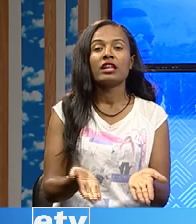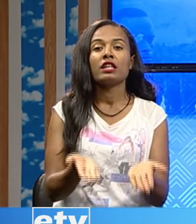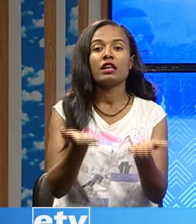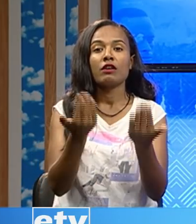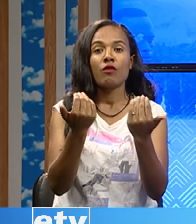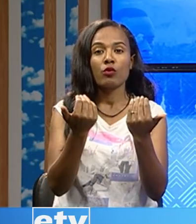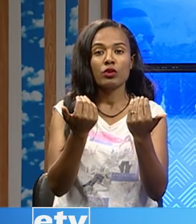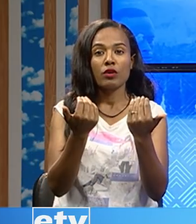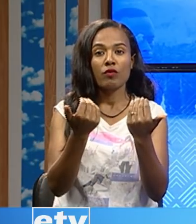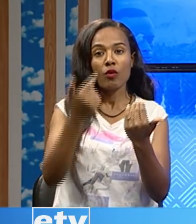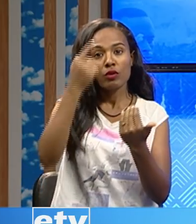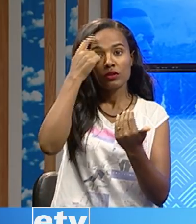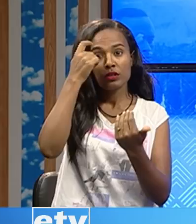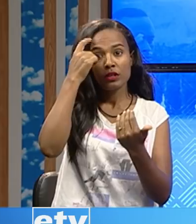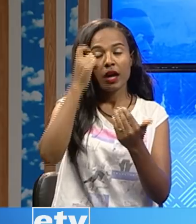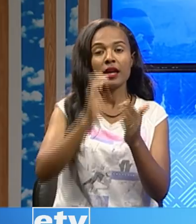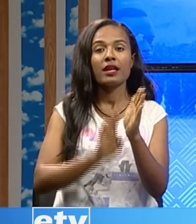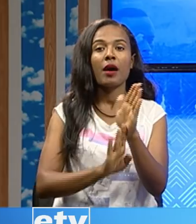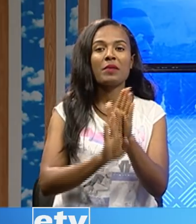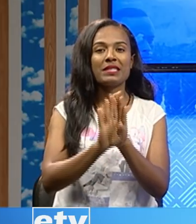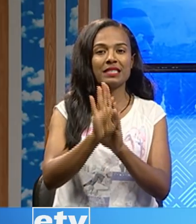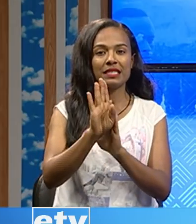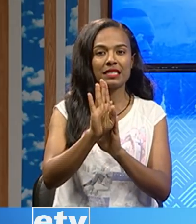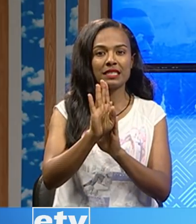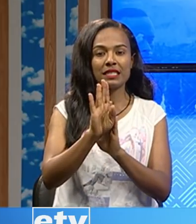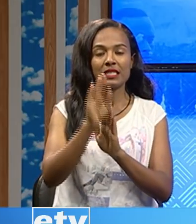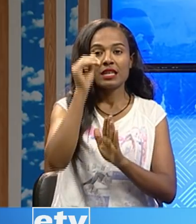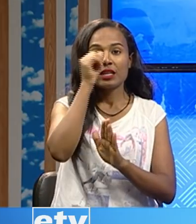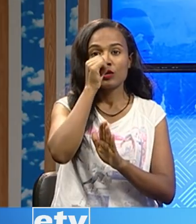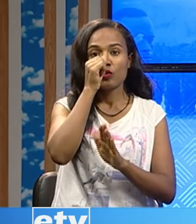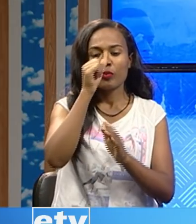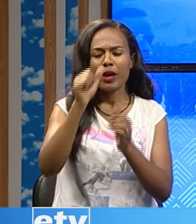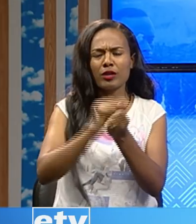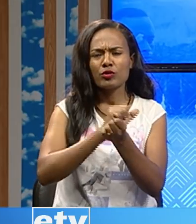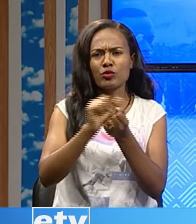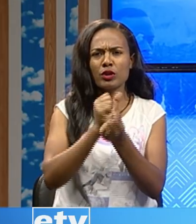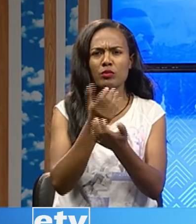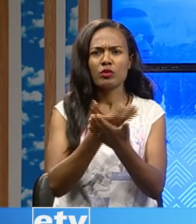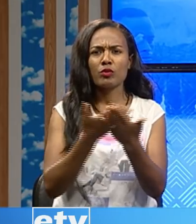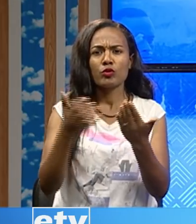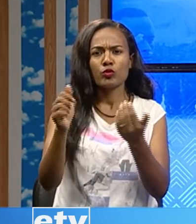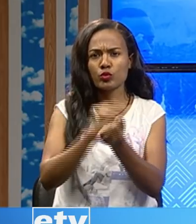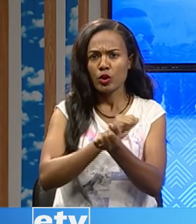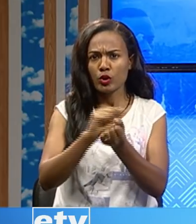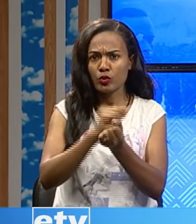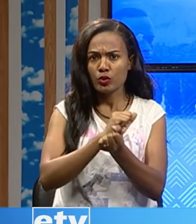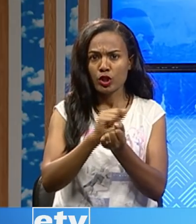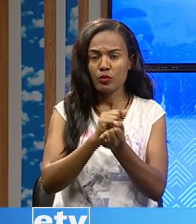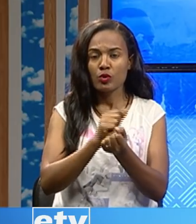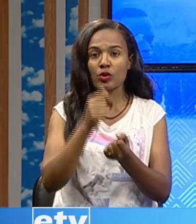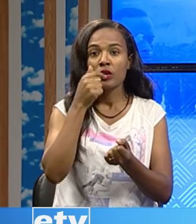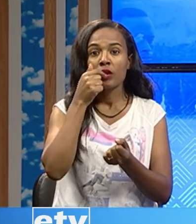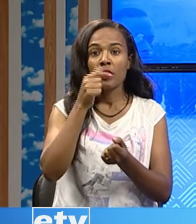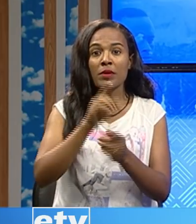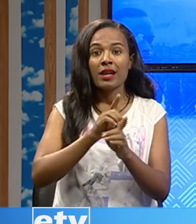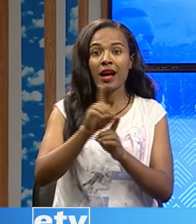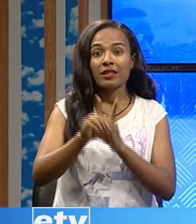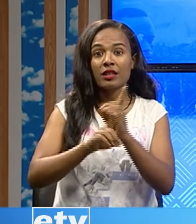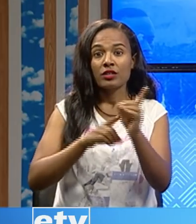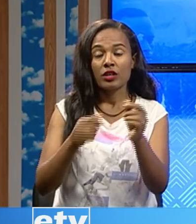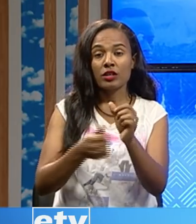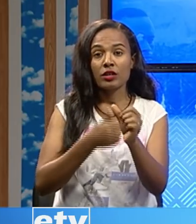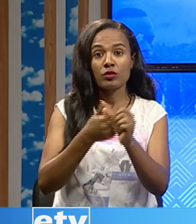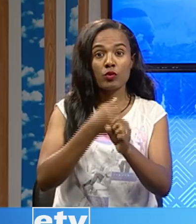የተረፈው ተርፎ ትግራይን ያበልጽግ፣ ኢትዮጵያ ትውደም፣ ንብረቶቿ ይውደሙ የሚል አቅጣጫን ተከትሎ